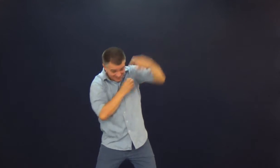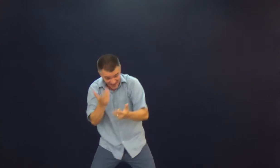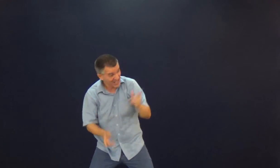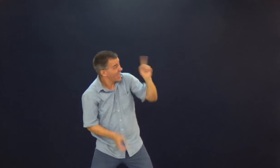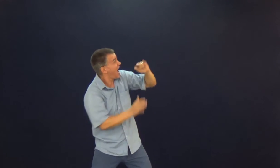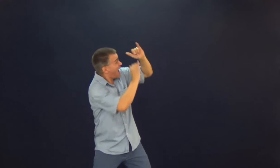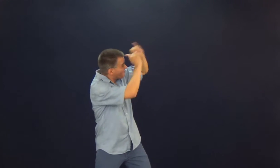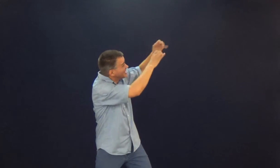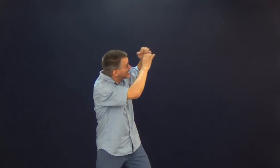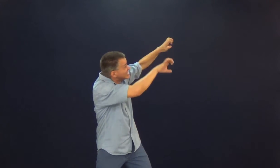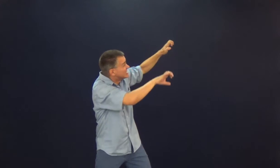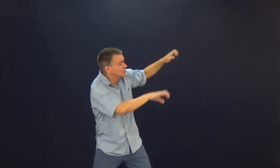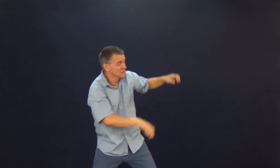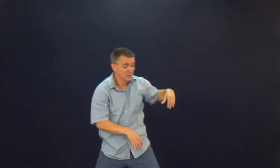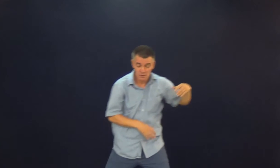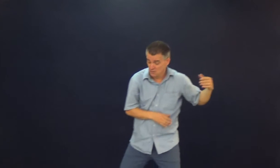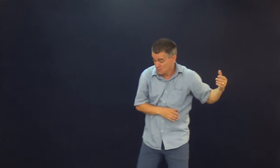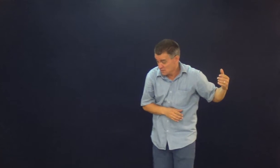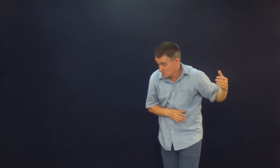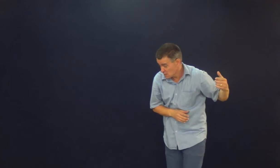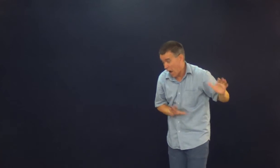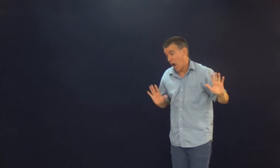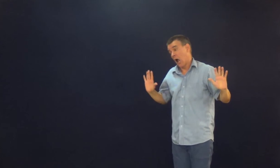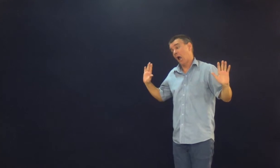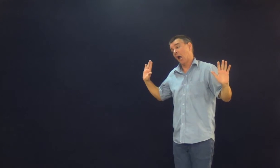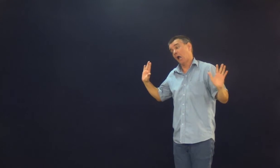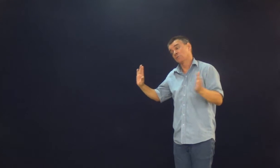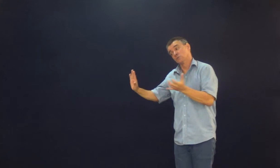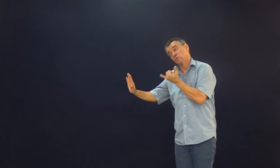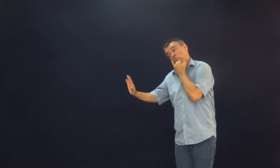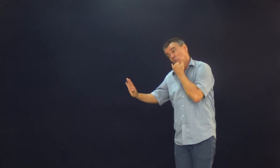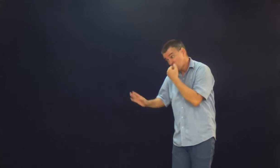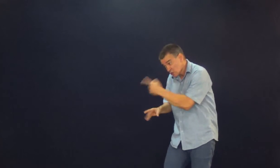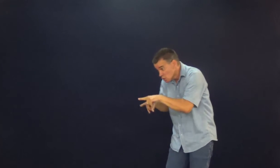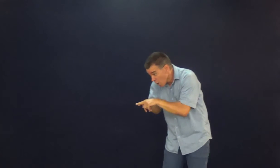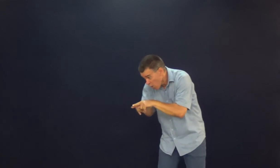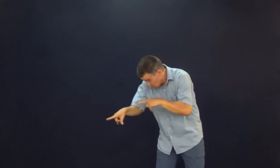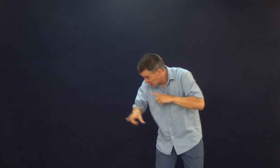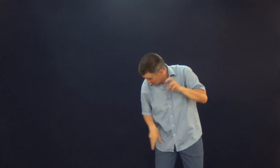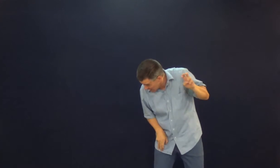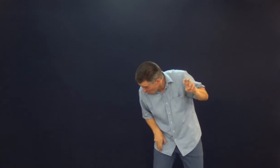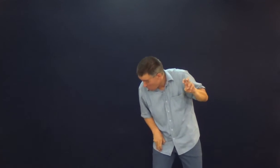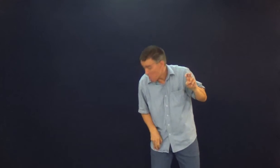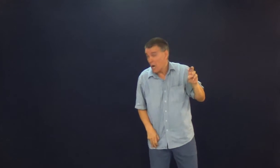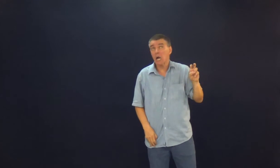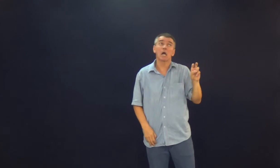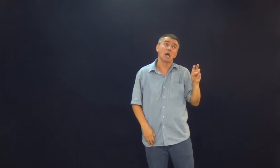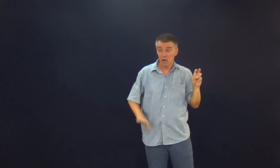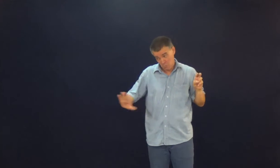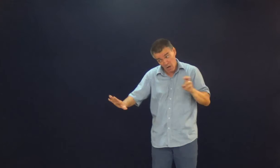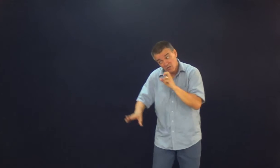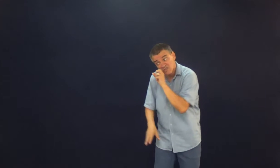fala produzir mãos para que eles não vêm pra cá opa eu tenho cinco irmãos